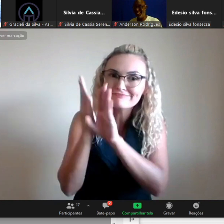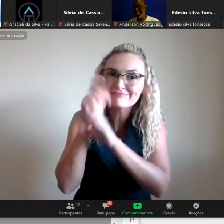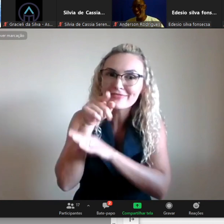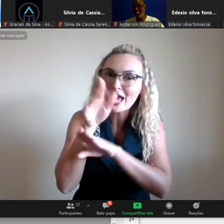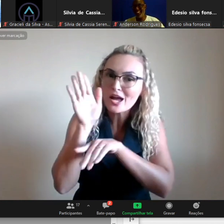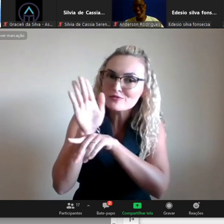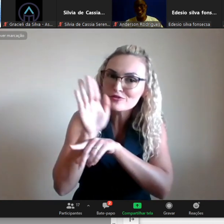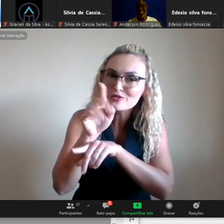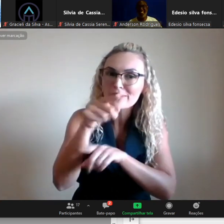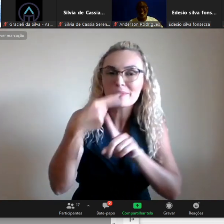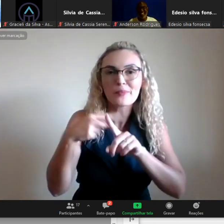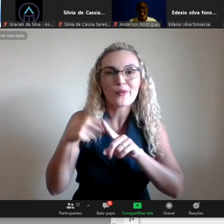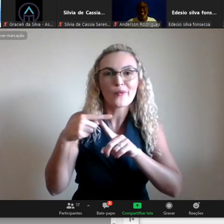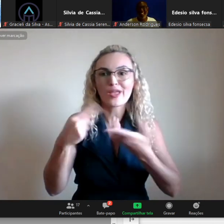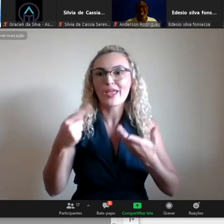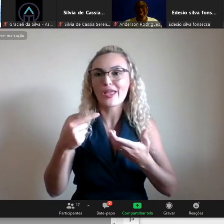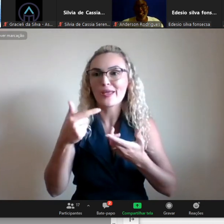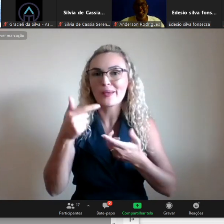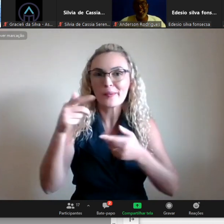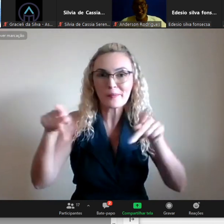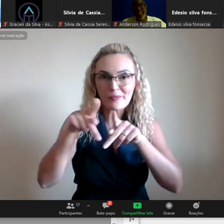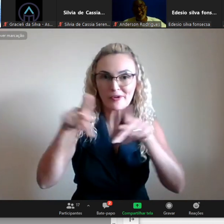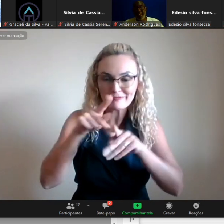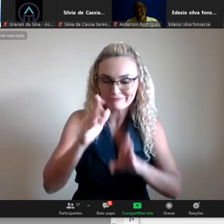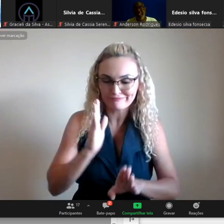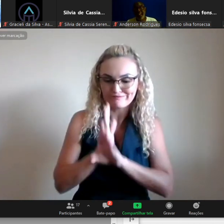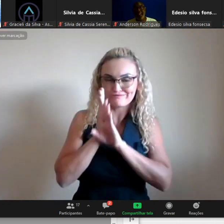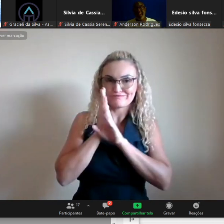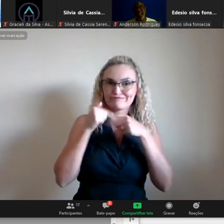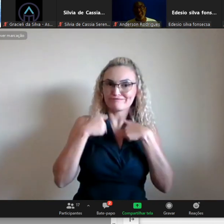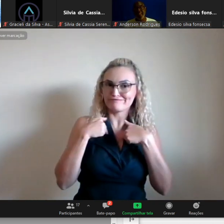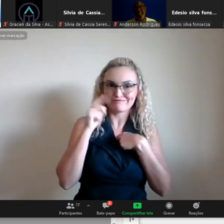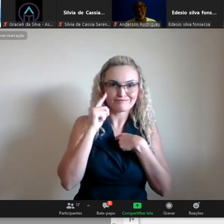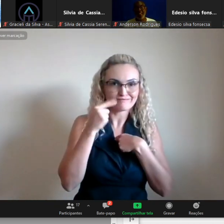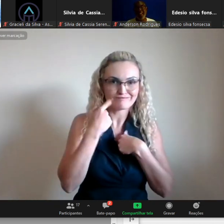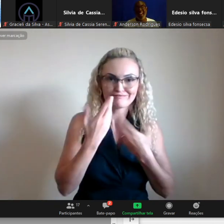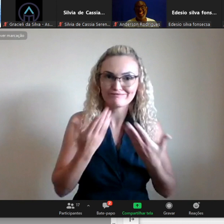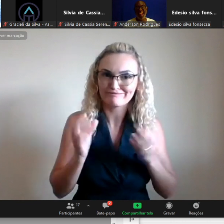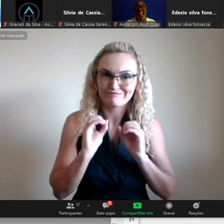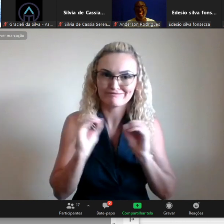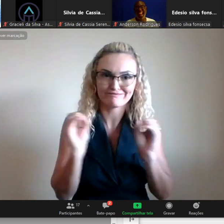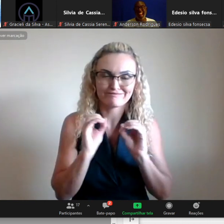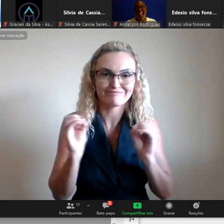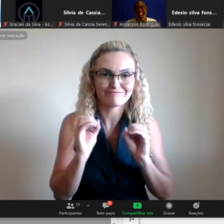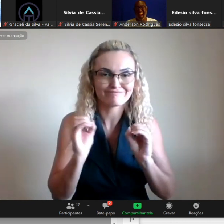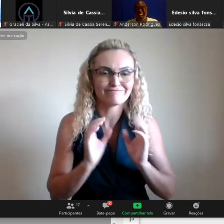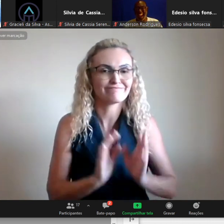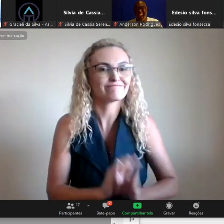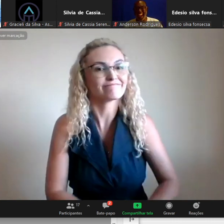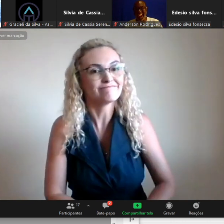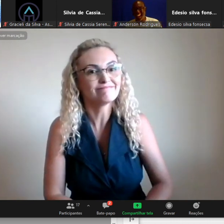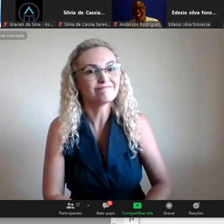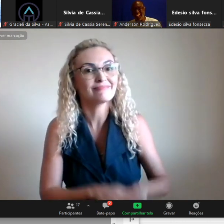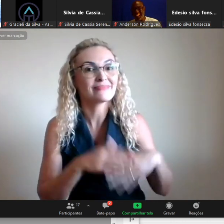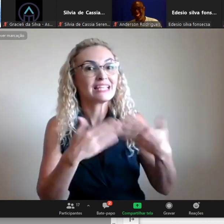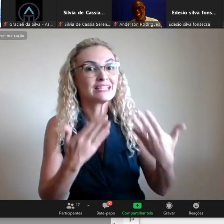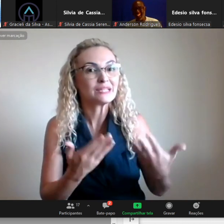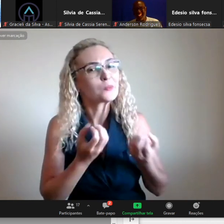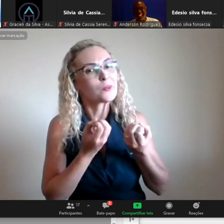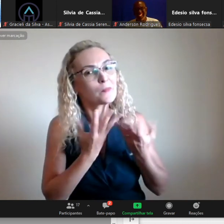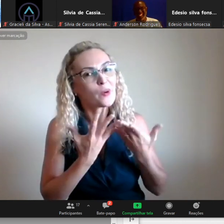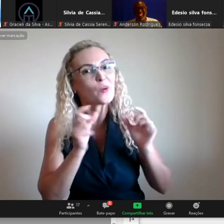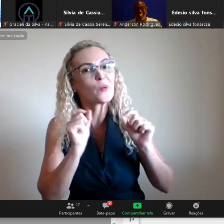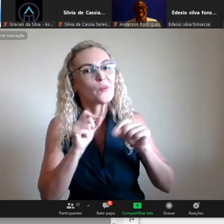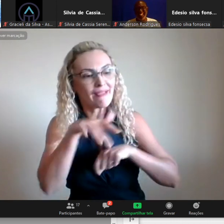está fomentando pesquisa, que está potencializando as licenciaturas. Então, gente, a professora Graciele